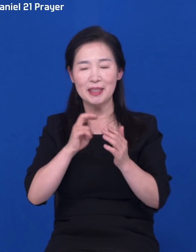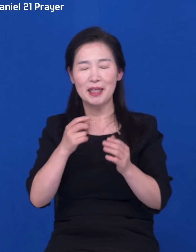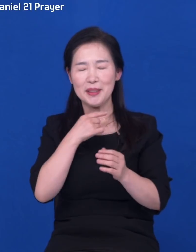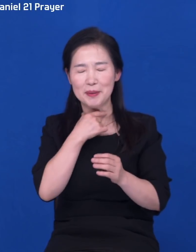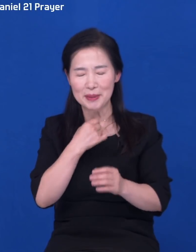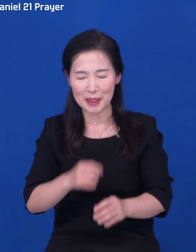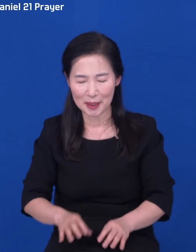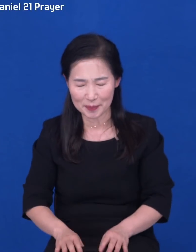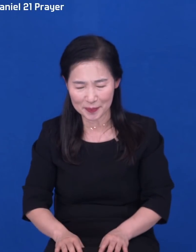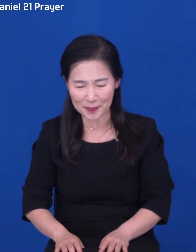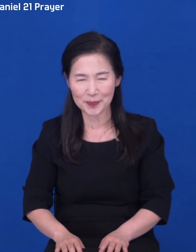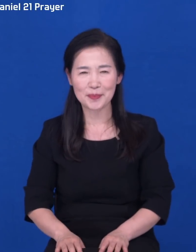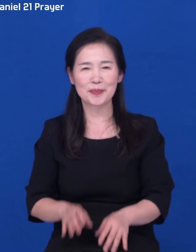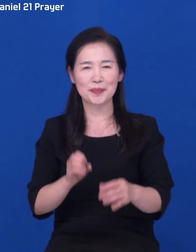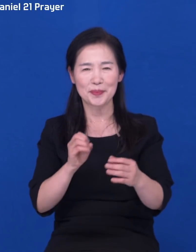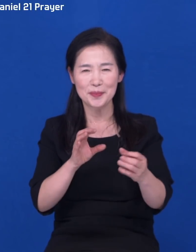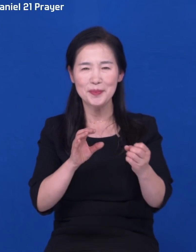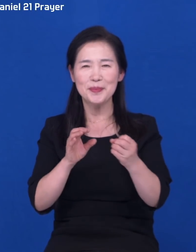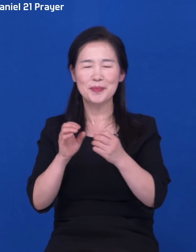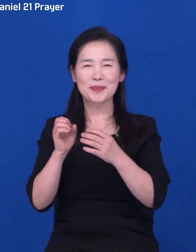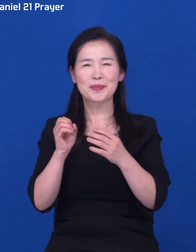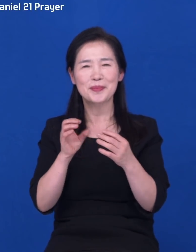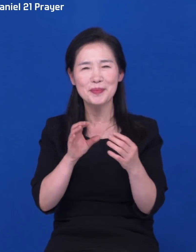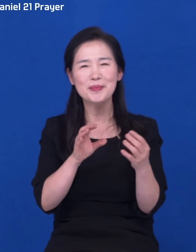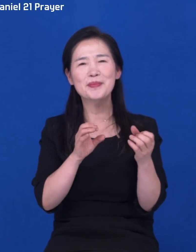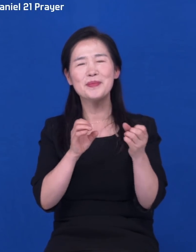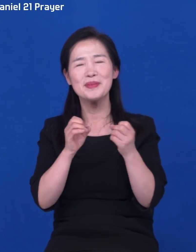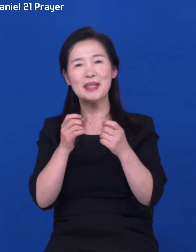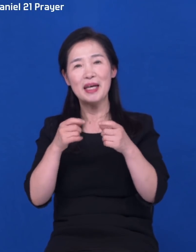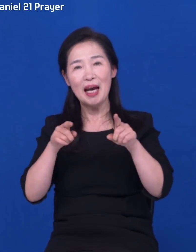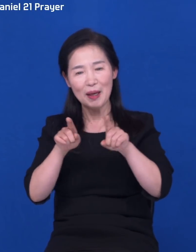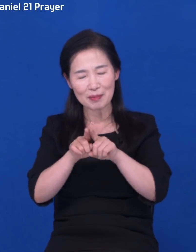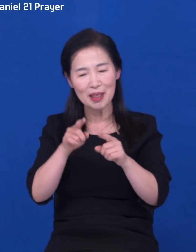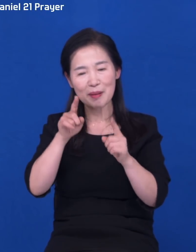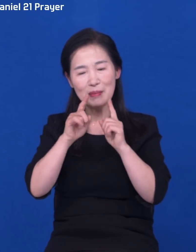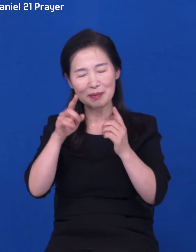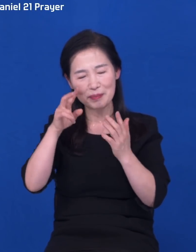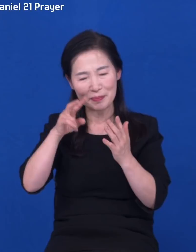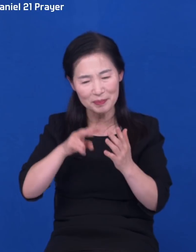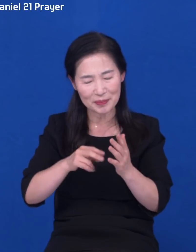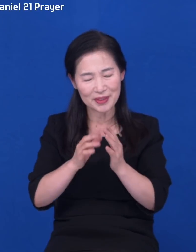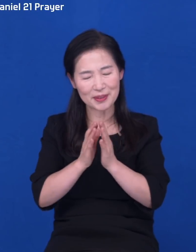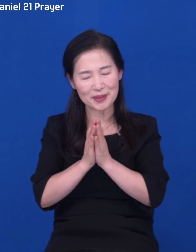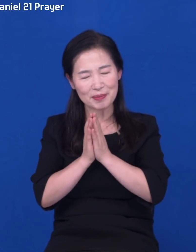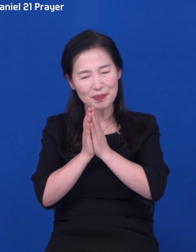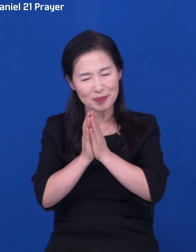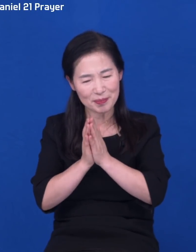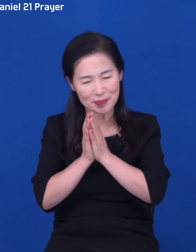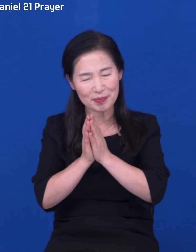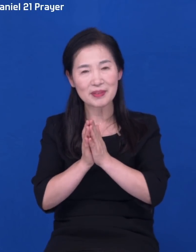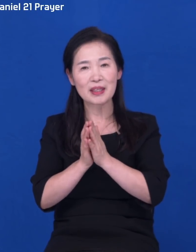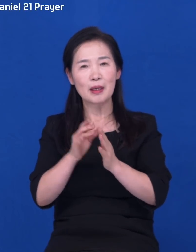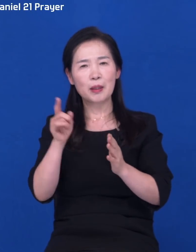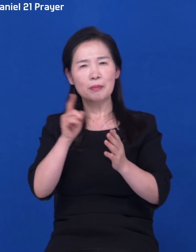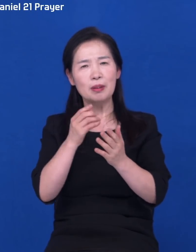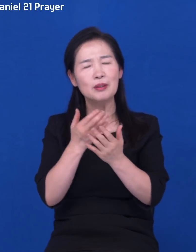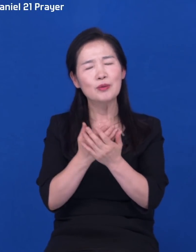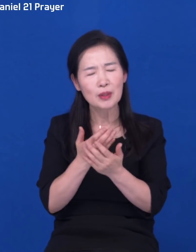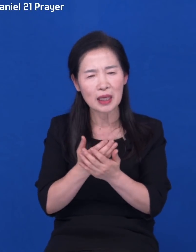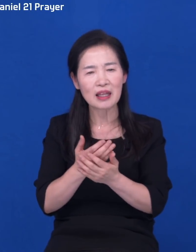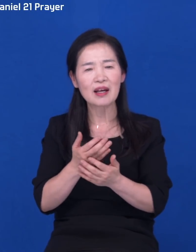하면서 이제 대화를 하면서 찬양을 하고 말씀을 같이 찾고 기도하는데 이때부터는 저 이거 해주세요 저거 해주세요가